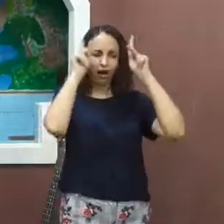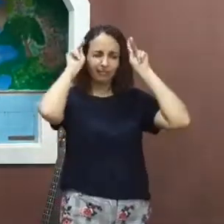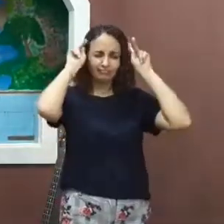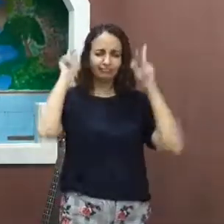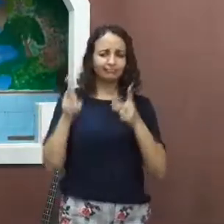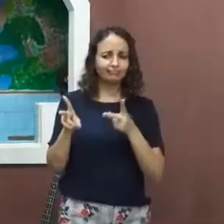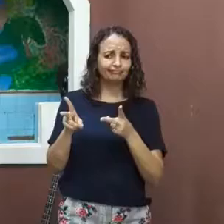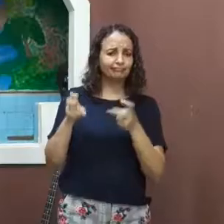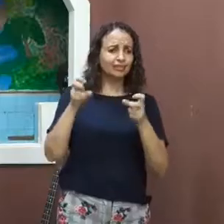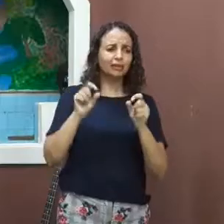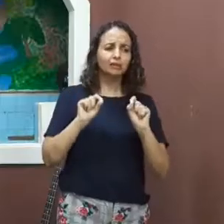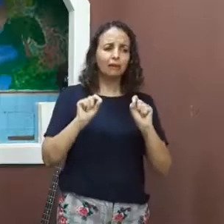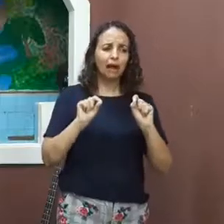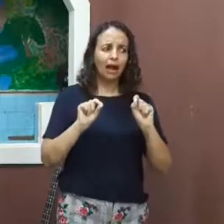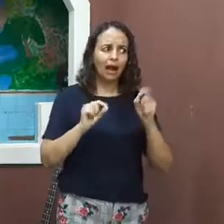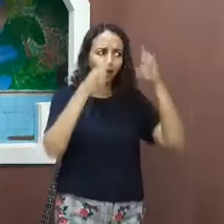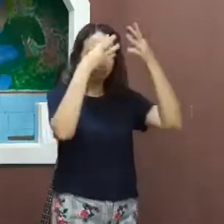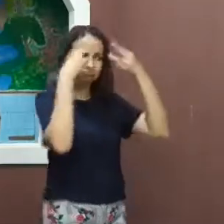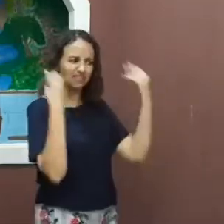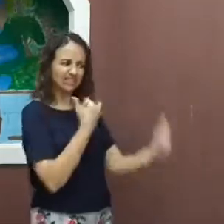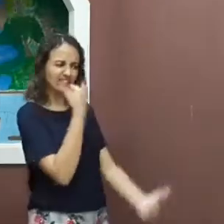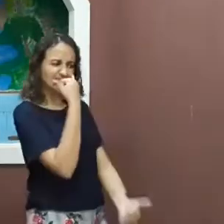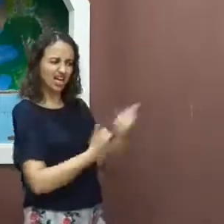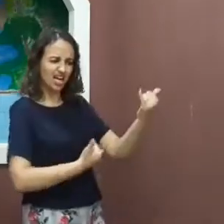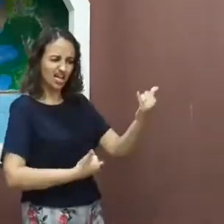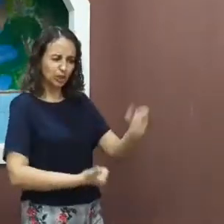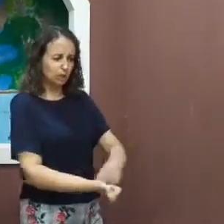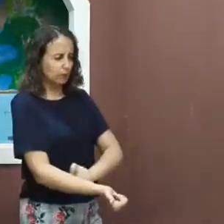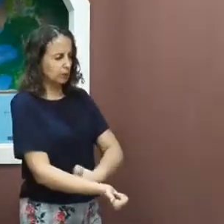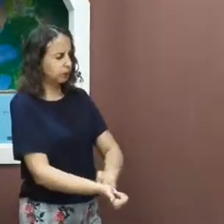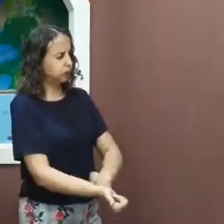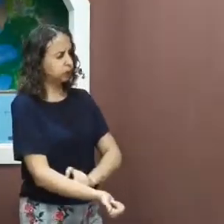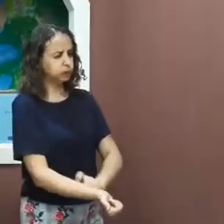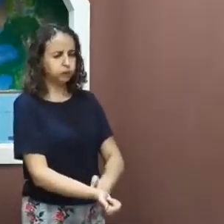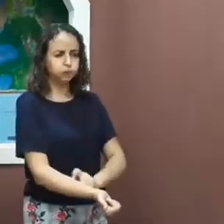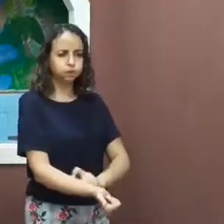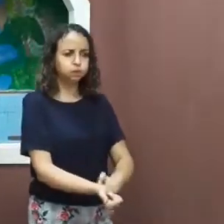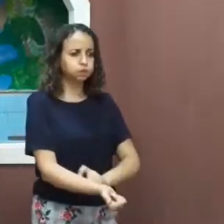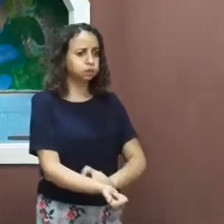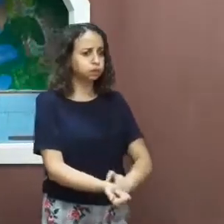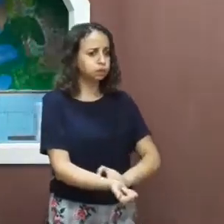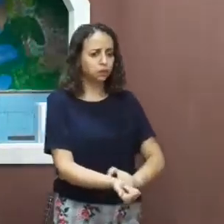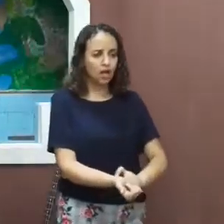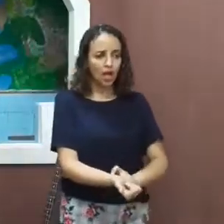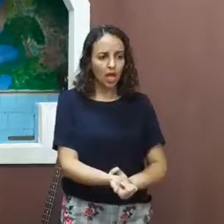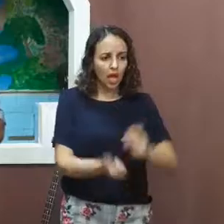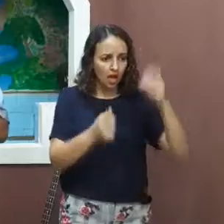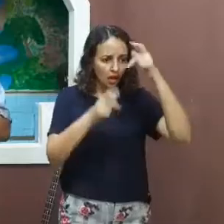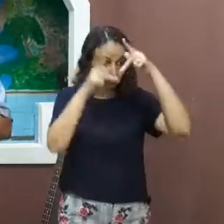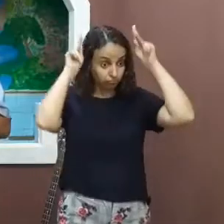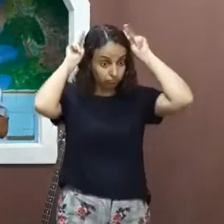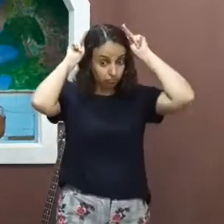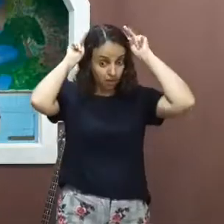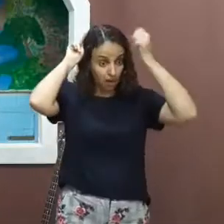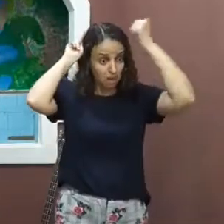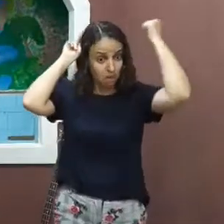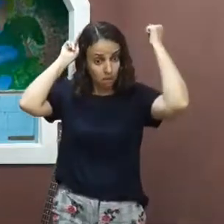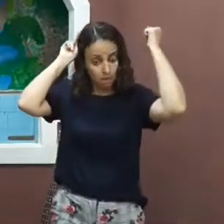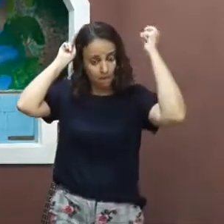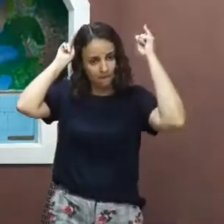16: Herodes percebeu que havia sido enganado pelos magos, ficou furioso e ordenou que matasse todos os meninos de 2 anos